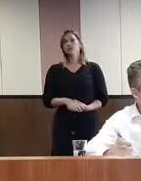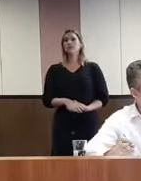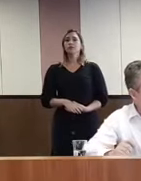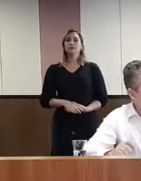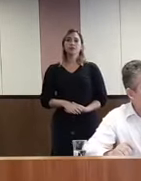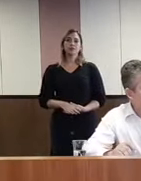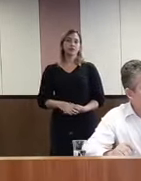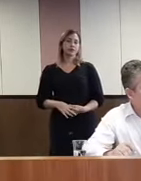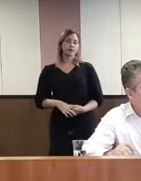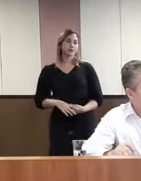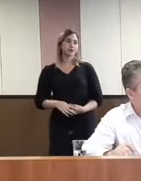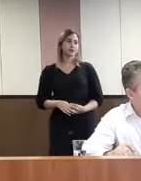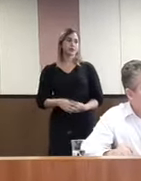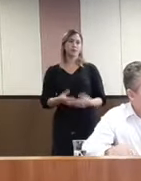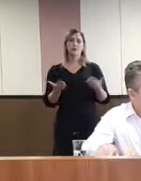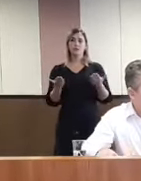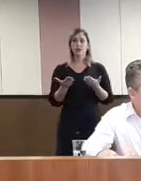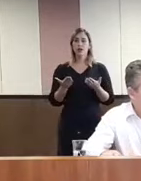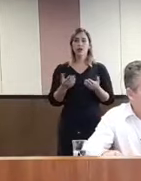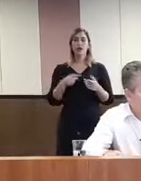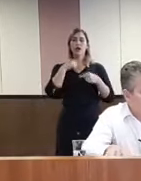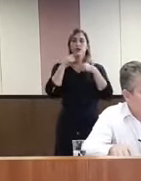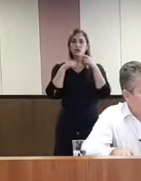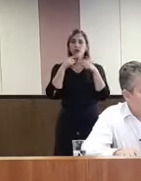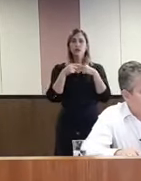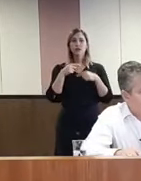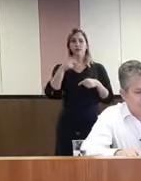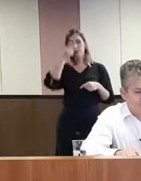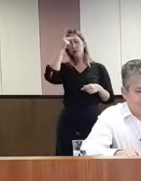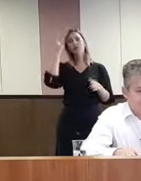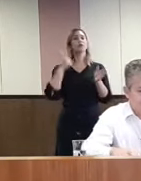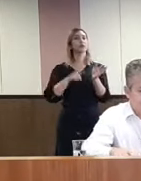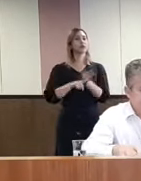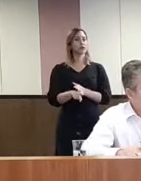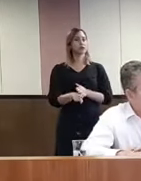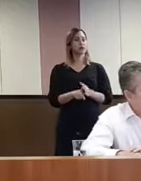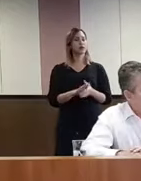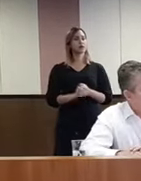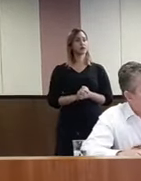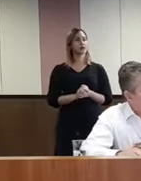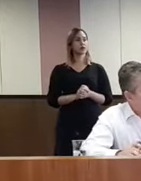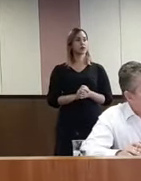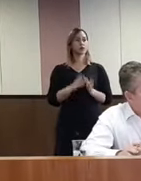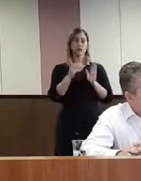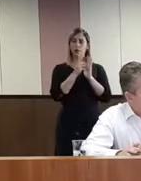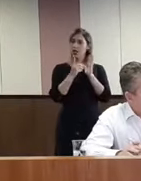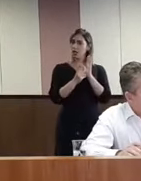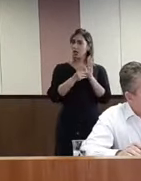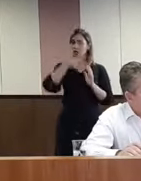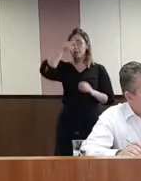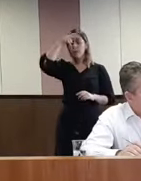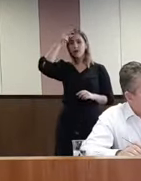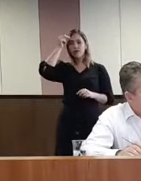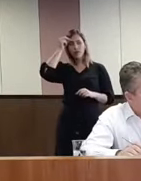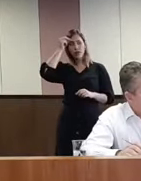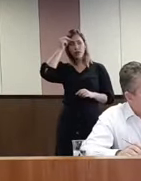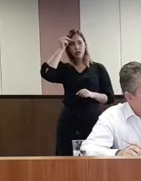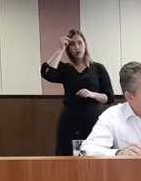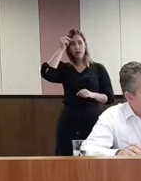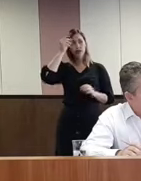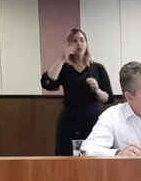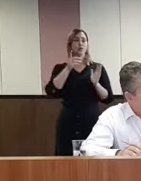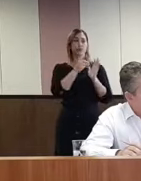Governador, tem uma dúvida que está frequente nas redes sociais, é a seguinte, o decreto municipal, o